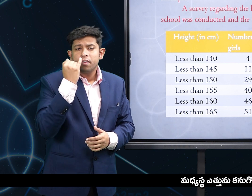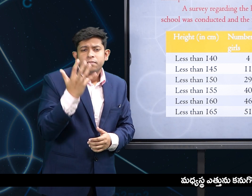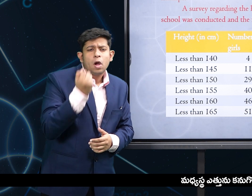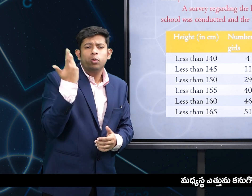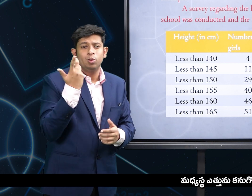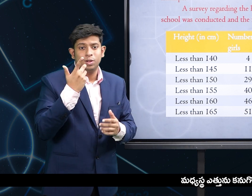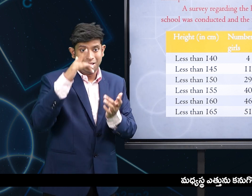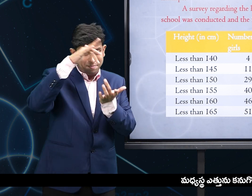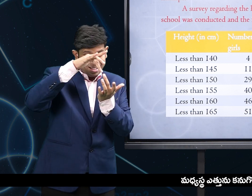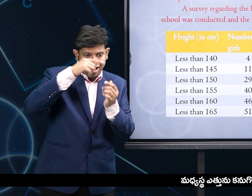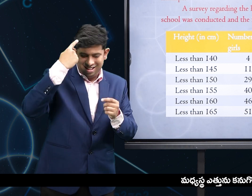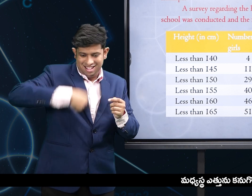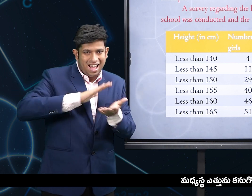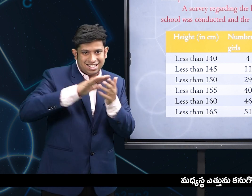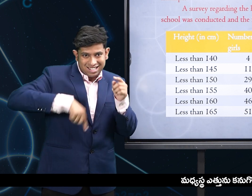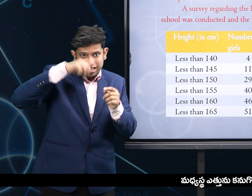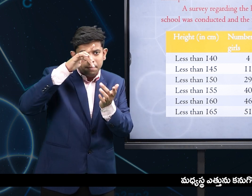మధ్యస్థ ఎత్తును కనుగొనండి.